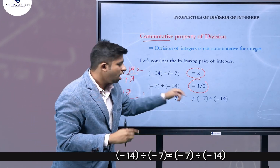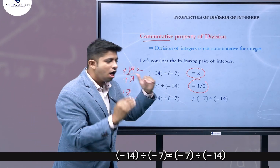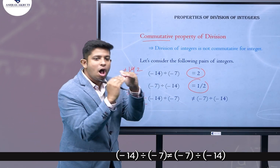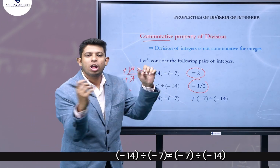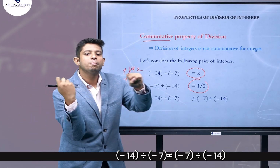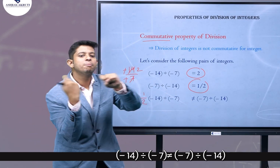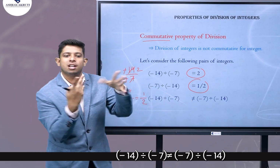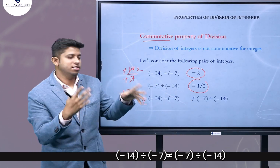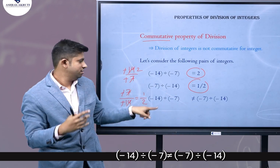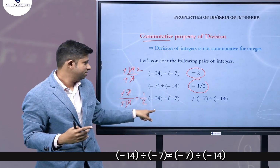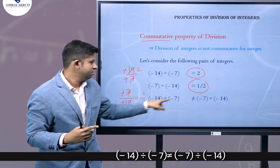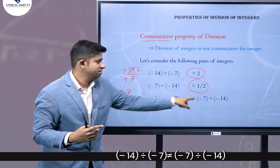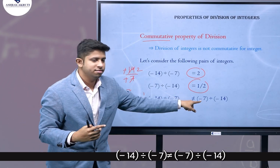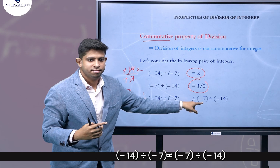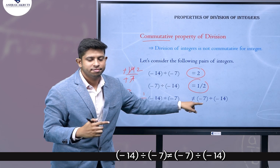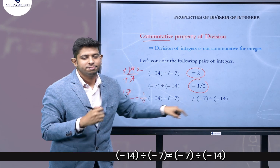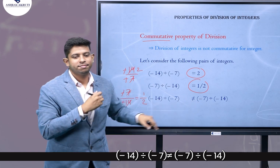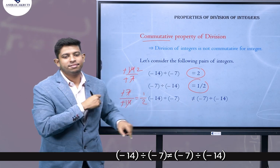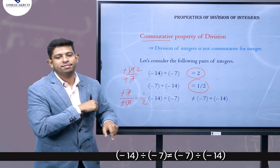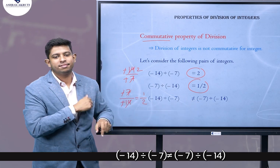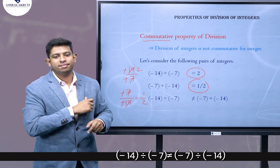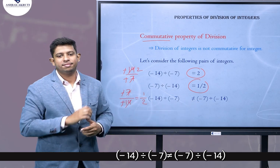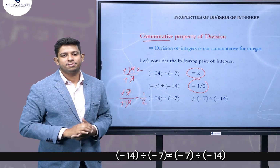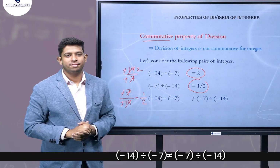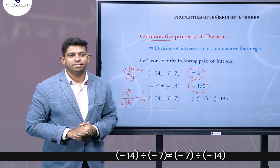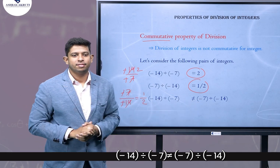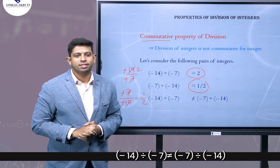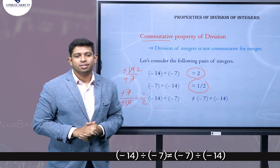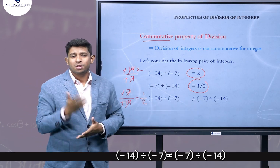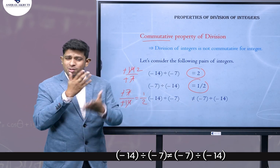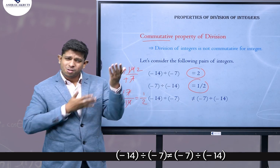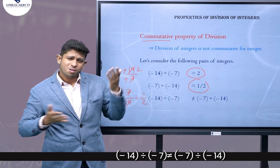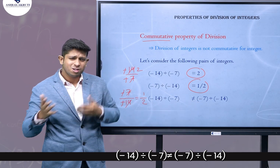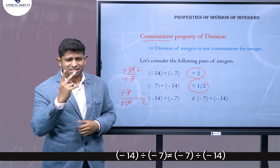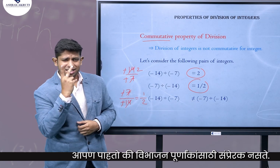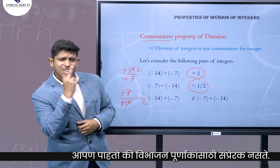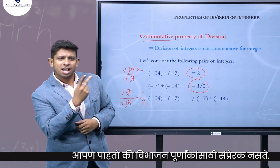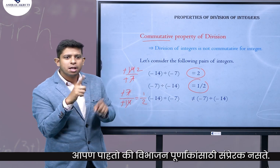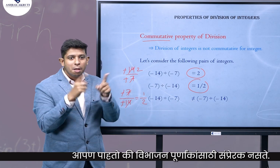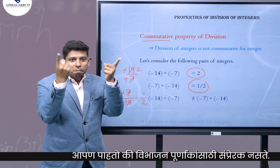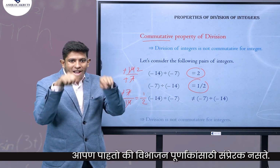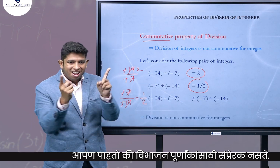-14 डिवाइड बाय -7 नॉट इक्वल्स टू -7 डिवाइड बाय -14. आपण पाहतो की